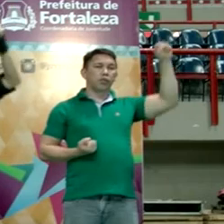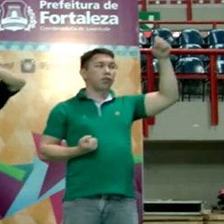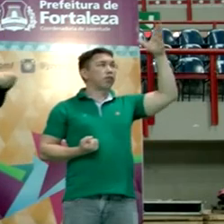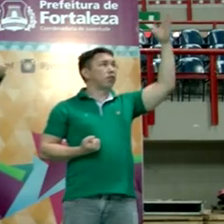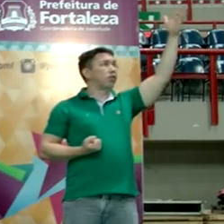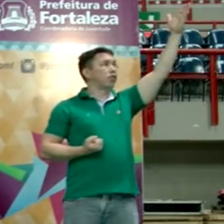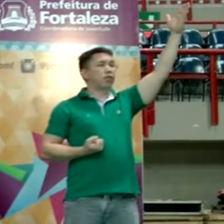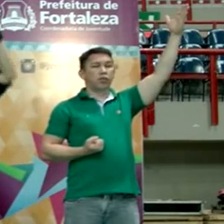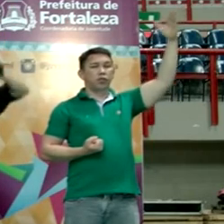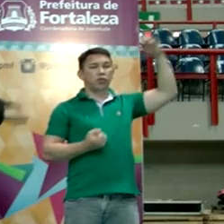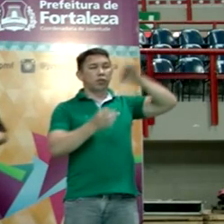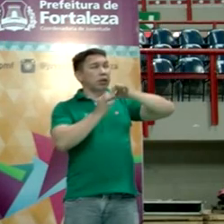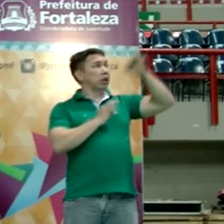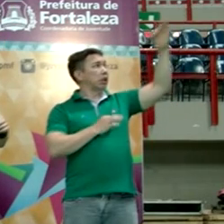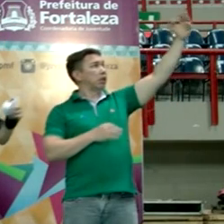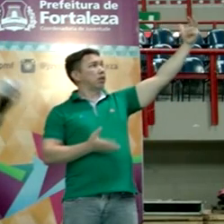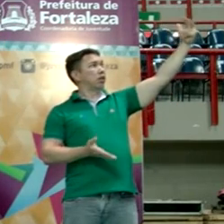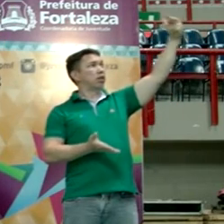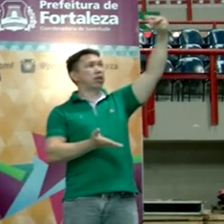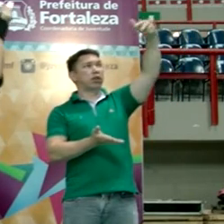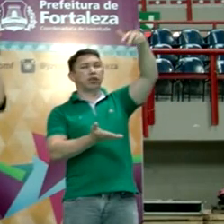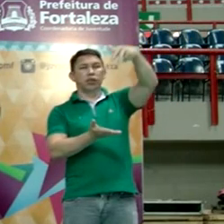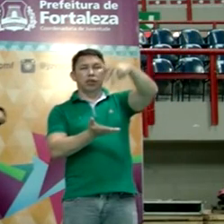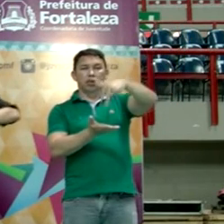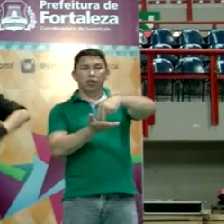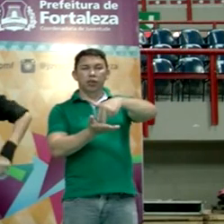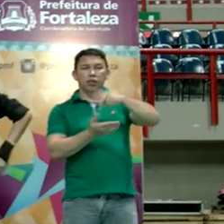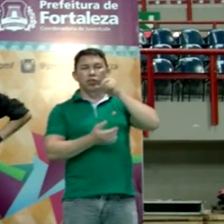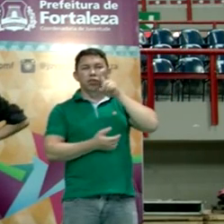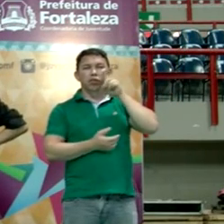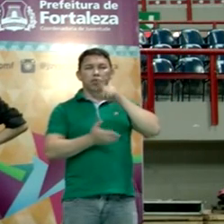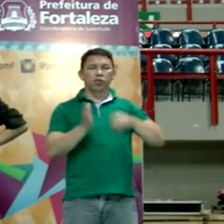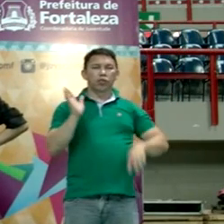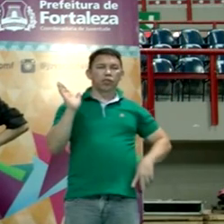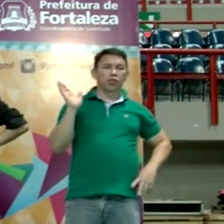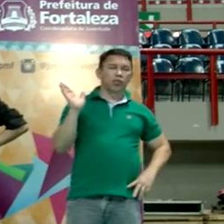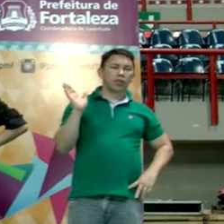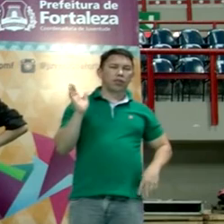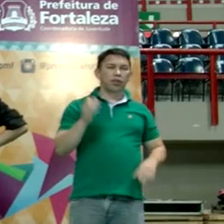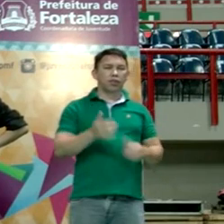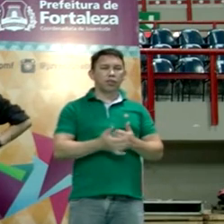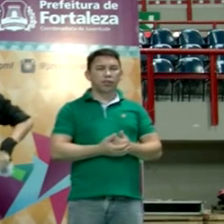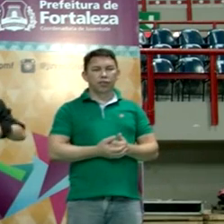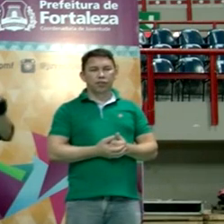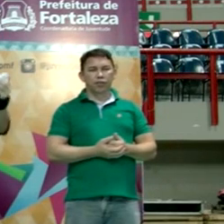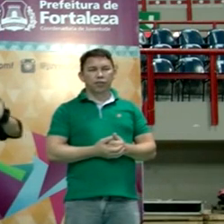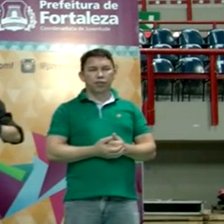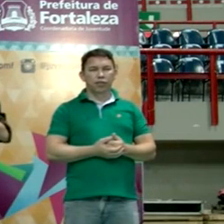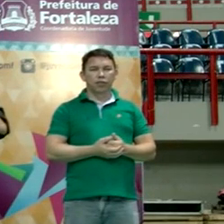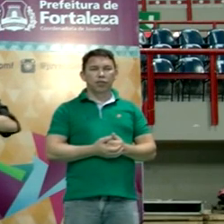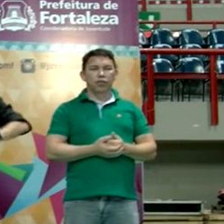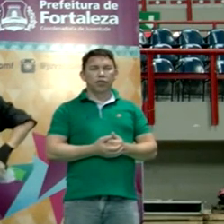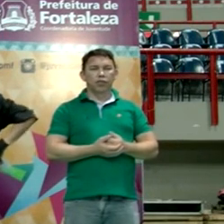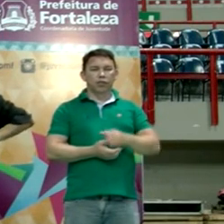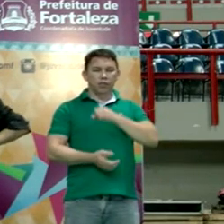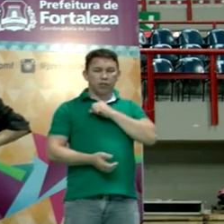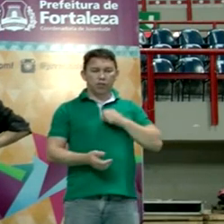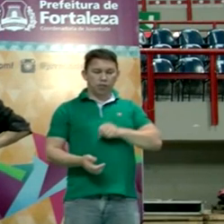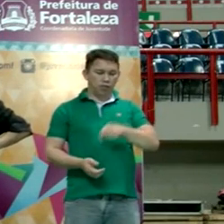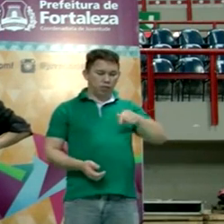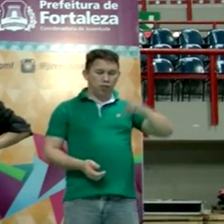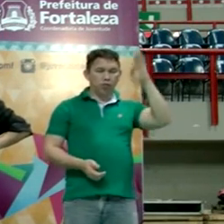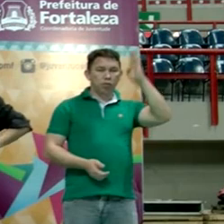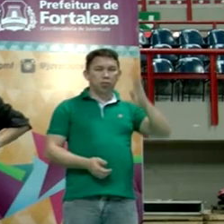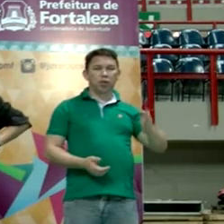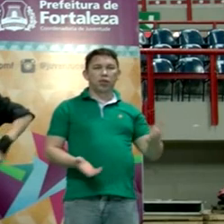de Krypton, não sei quantas galáxias depois, rodou a galáxia todinha para cair nos Estados Unidos. Pensou se o Superman tivesse caído no